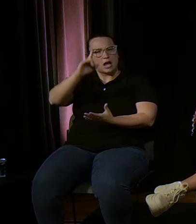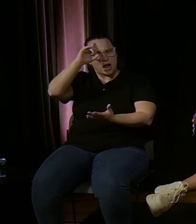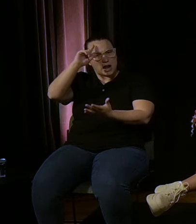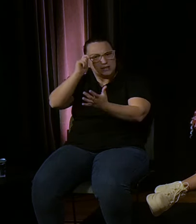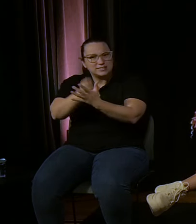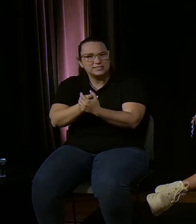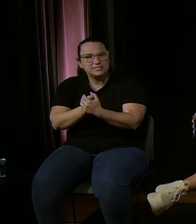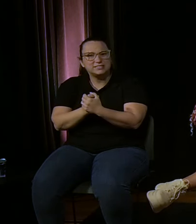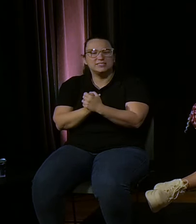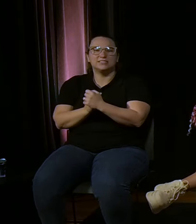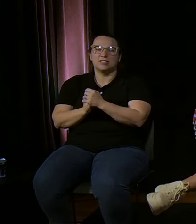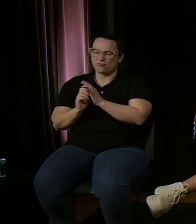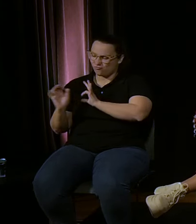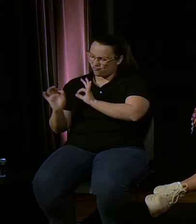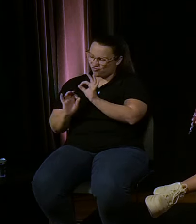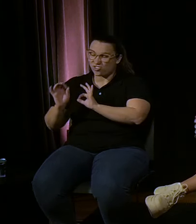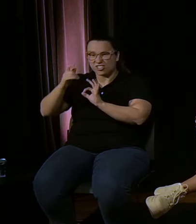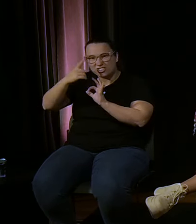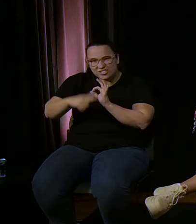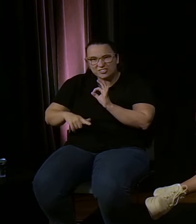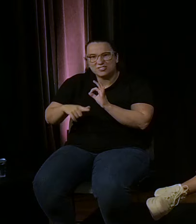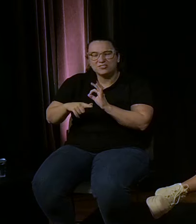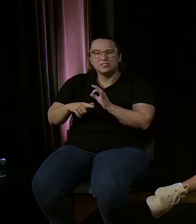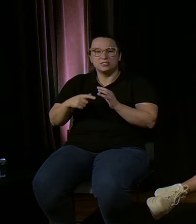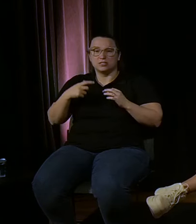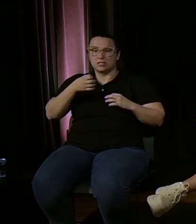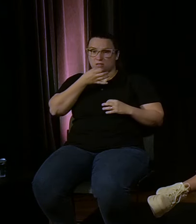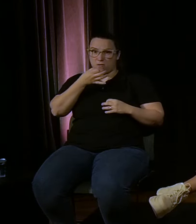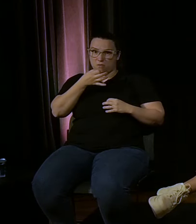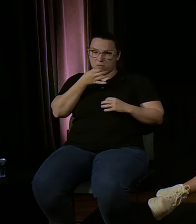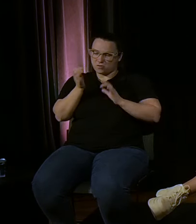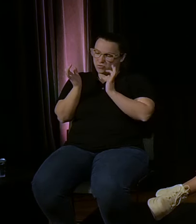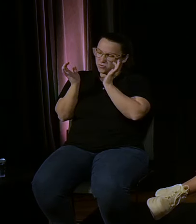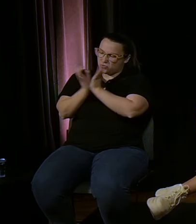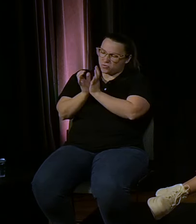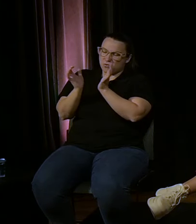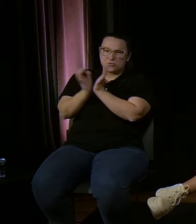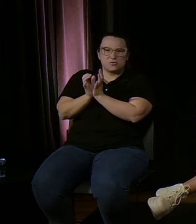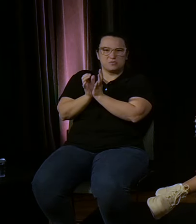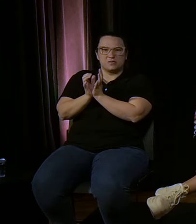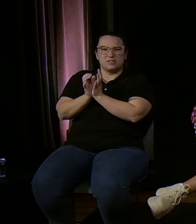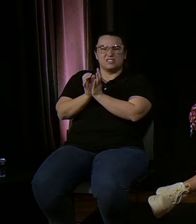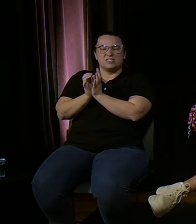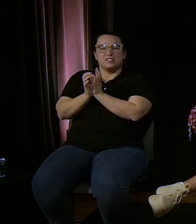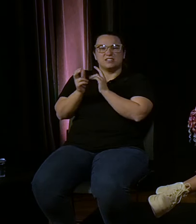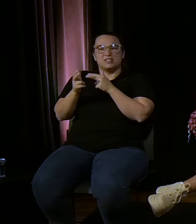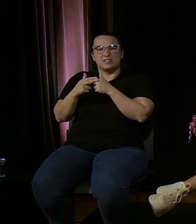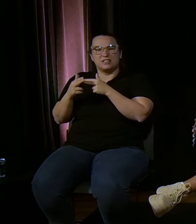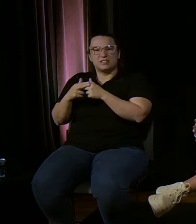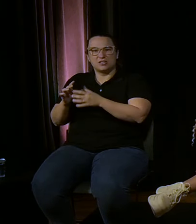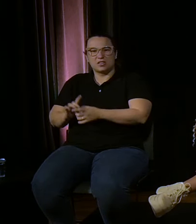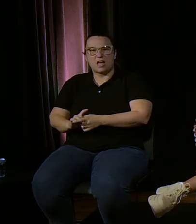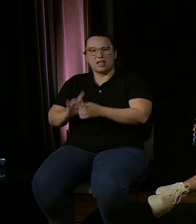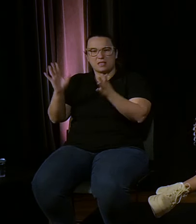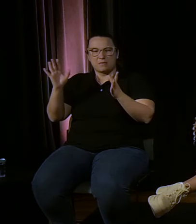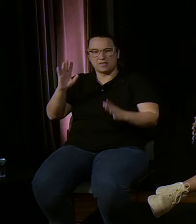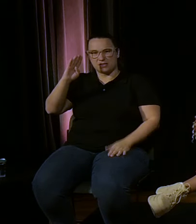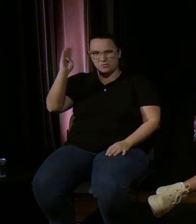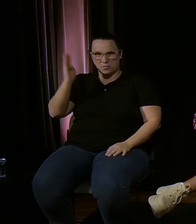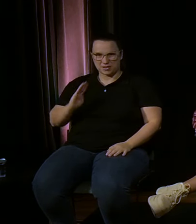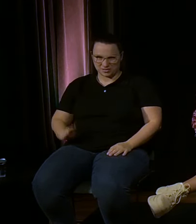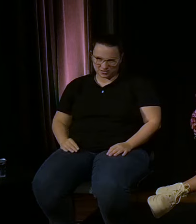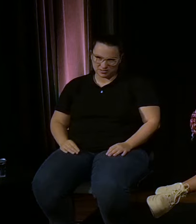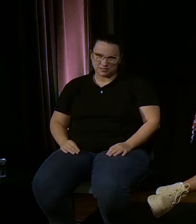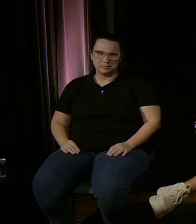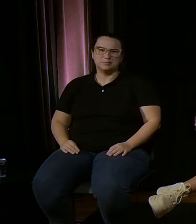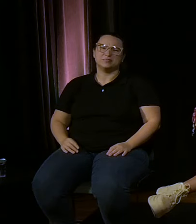decidem reelaborar, a partir da perspectiva desse grupo, o episódio da independência do Brasil. E aí a